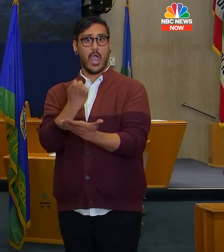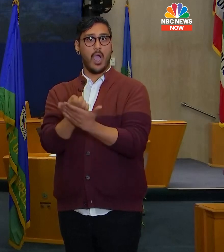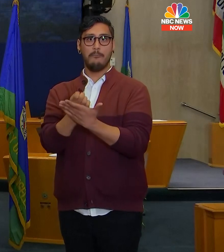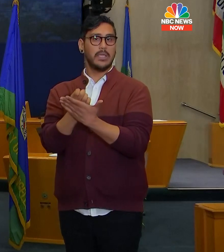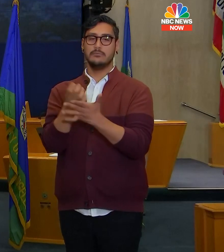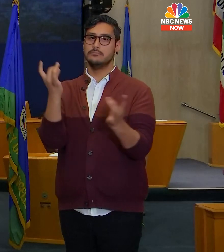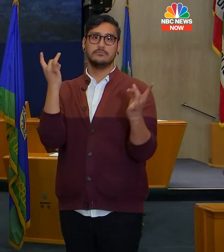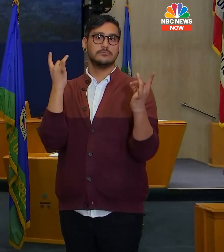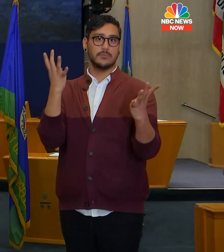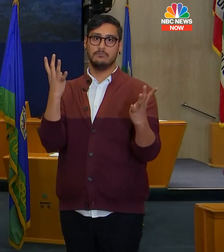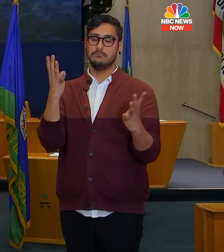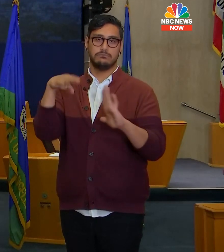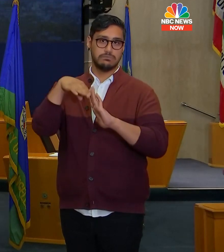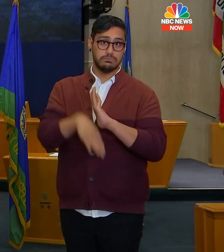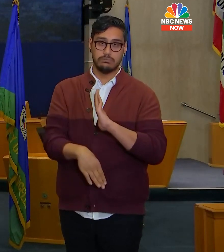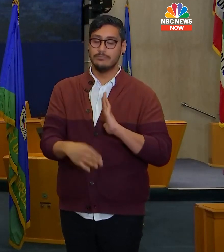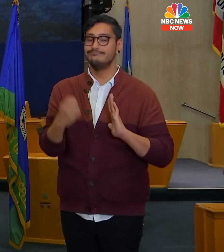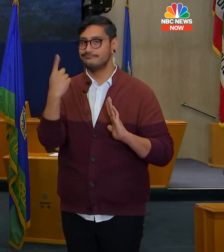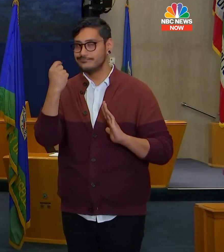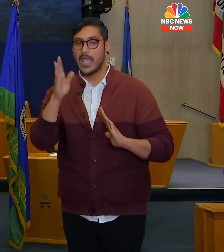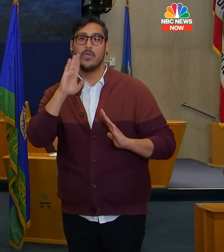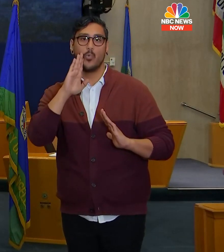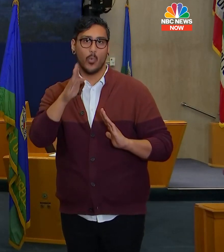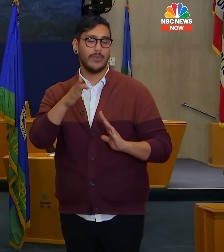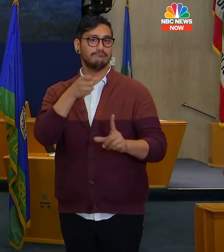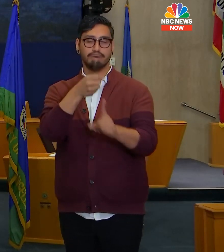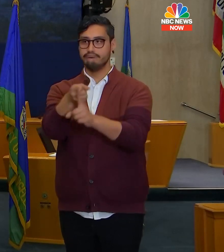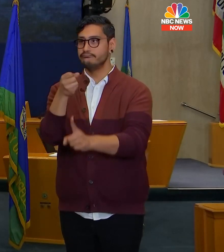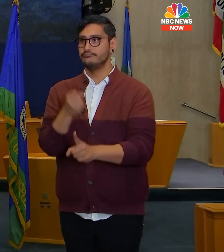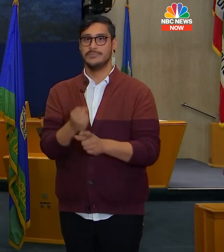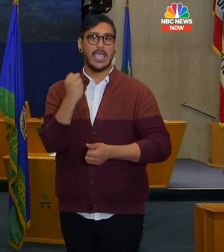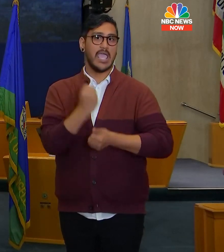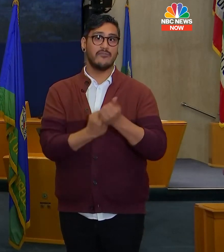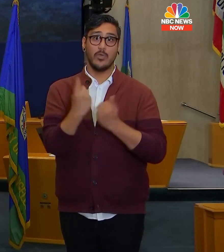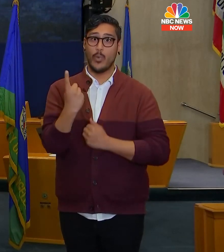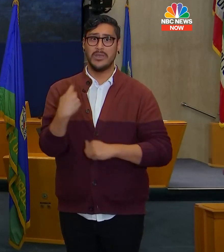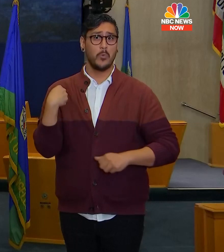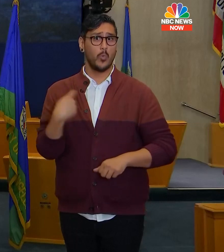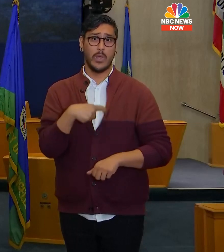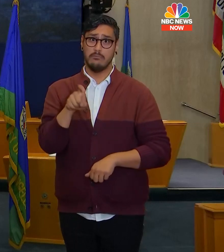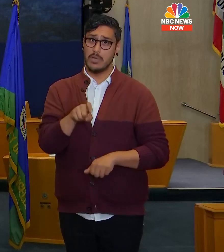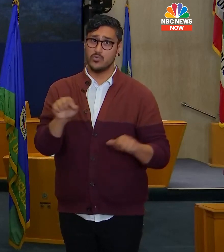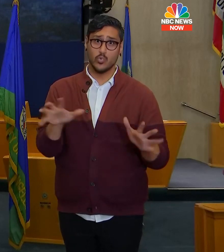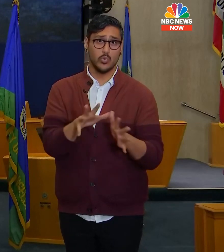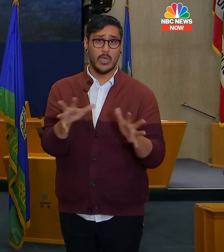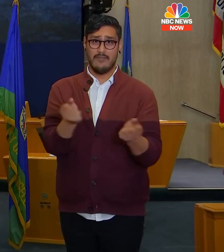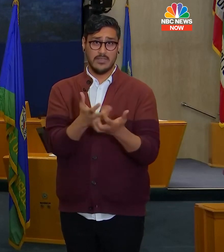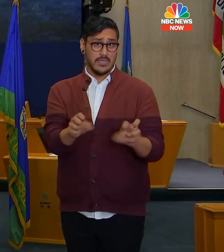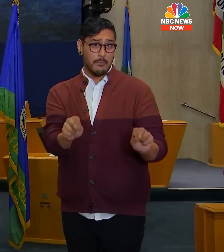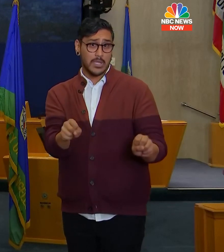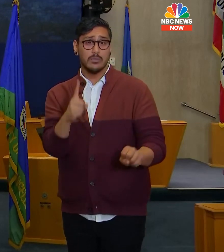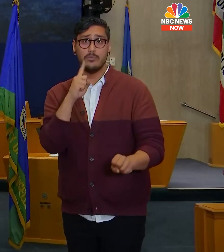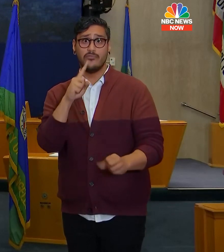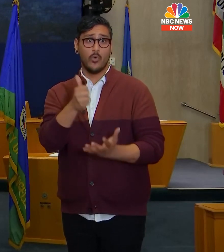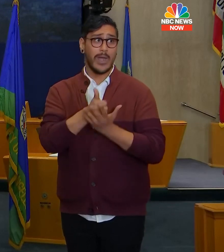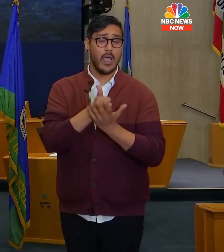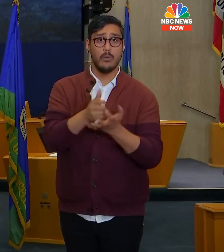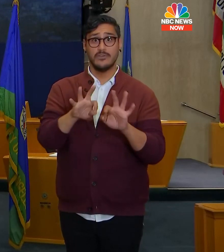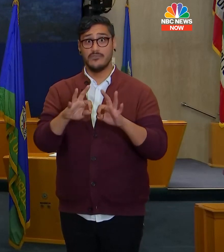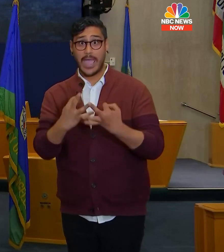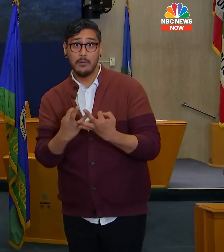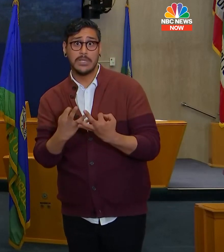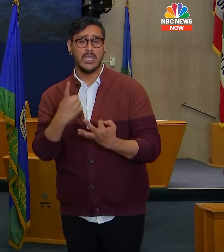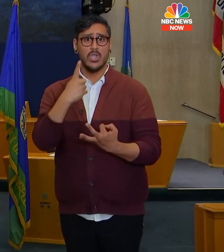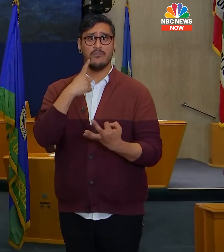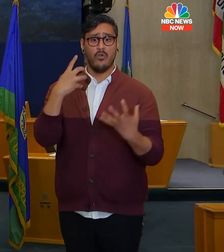importante y tenemos también que hacer todo lo posible para ayudar a nuestras familias. a recuperarse después de que pasemos por